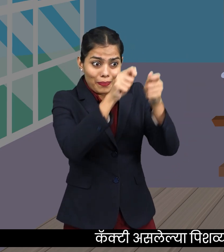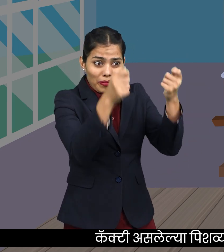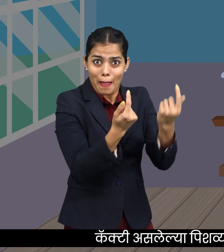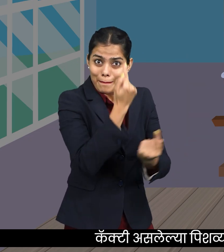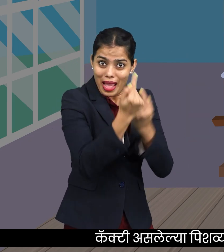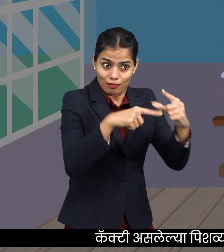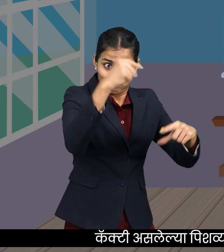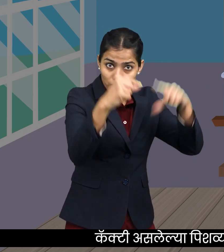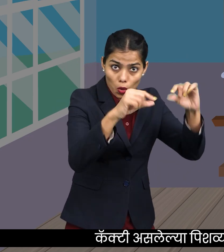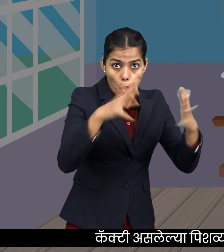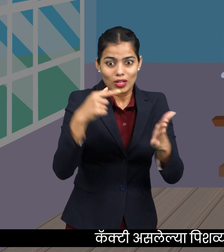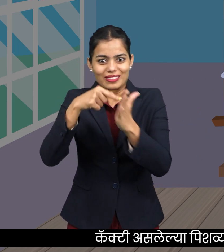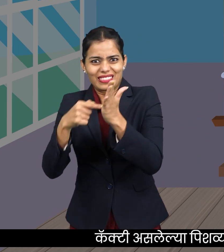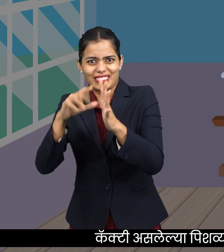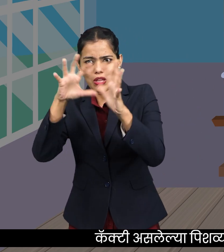फारच कमी पाणी असते.